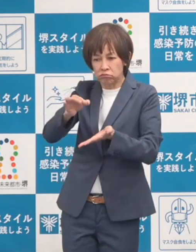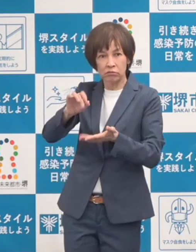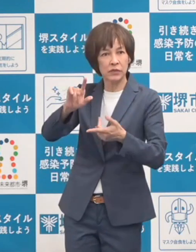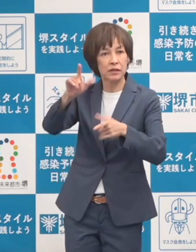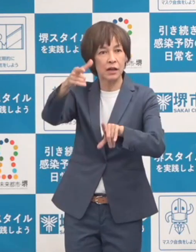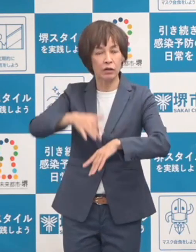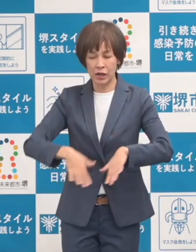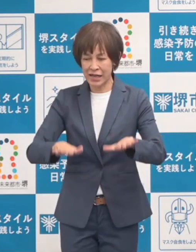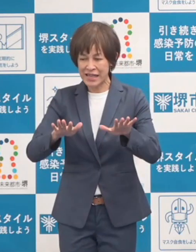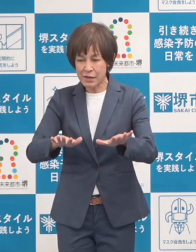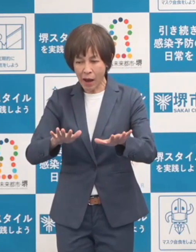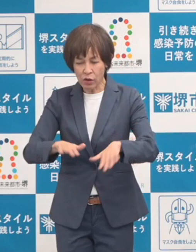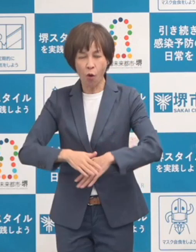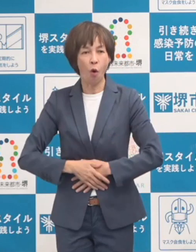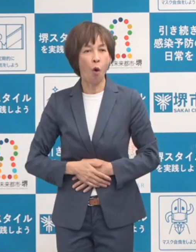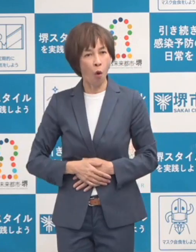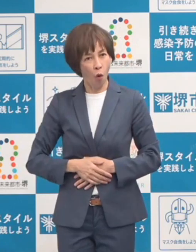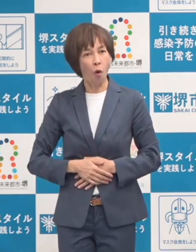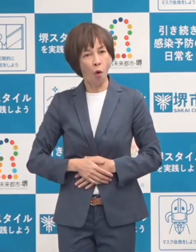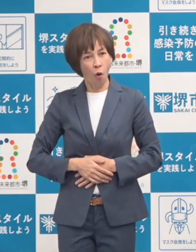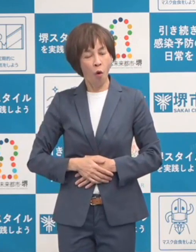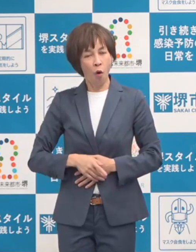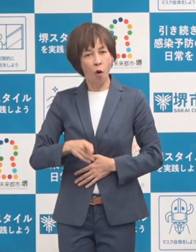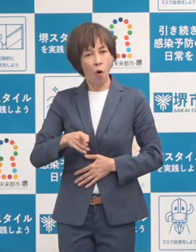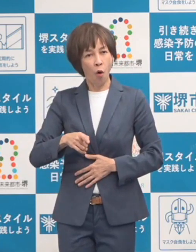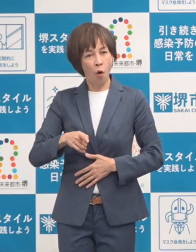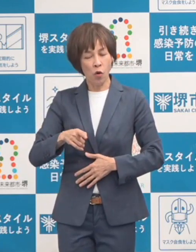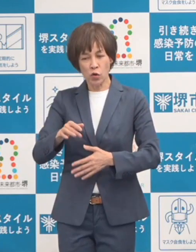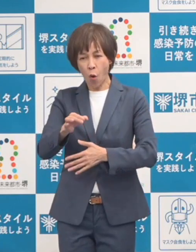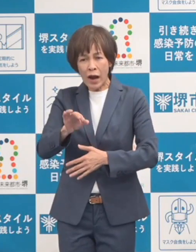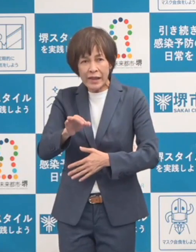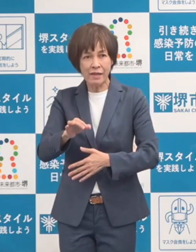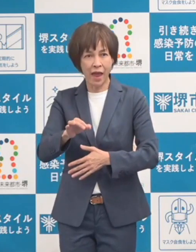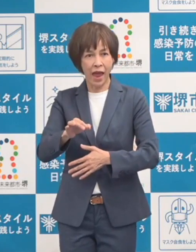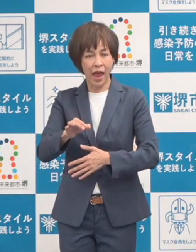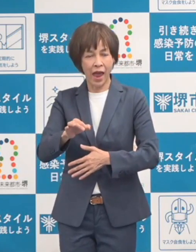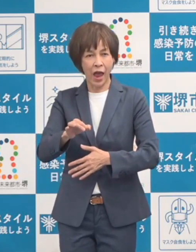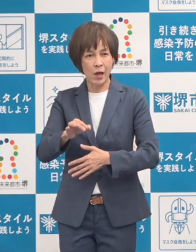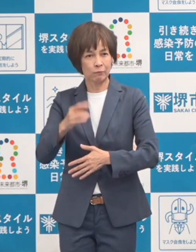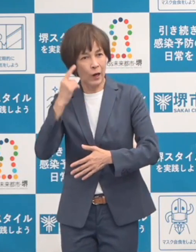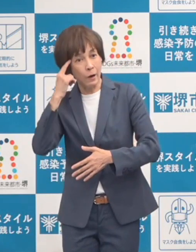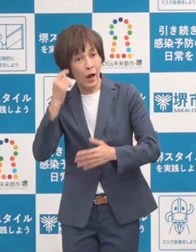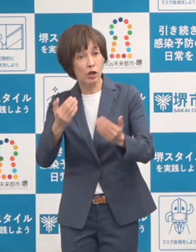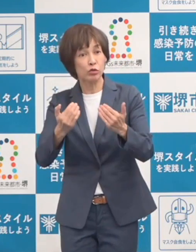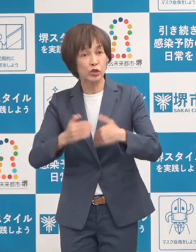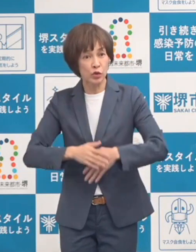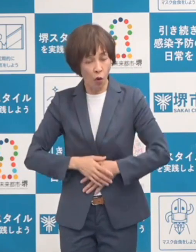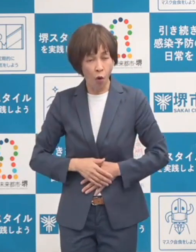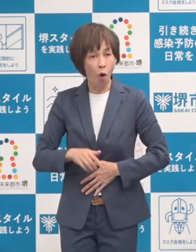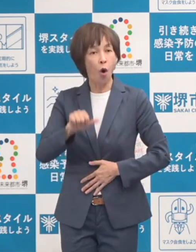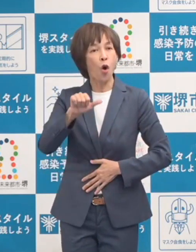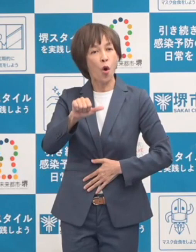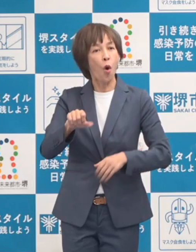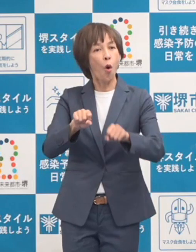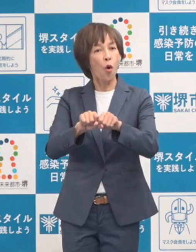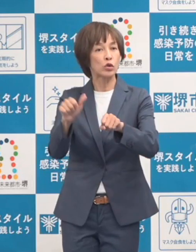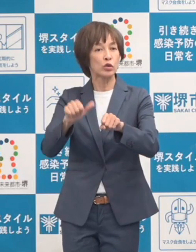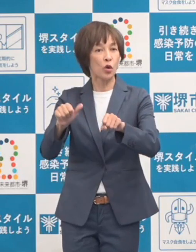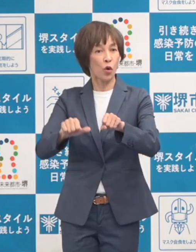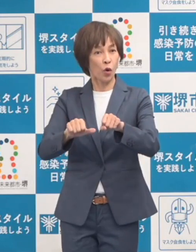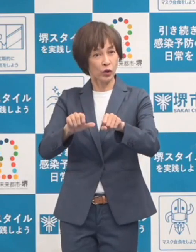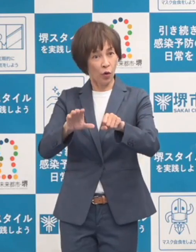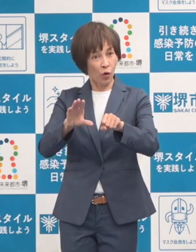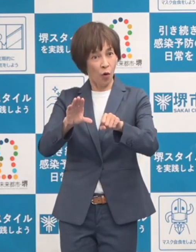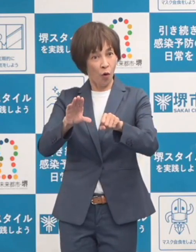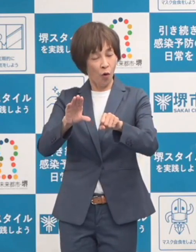今のこの地方交付税の中でやりくりをするということですから、とすると その5億5000万円、まあ、今は毎